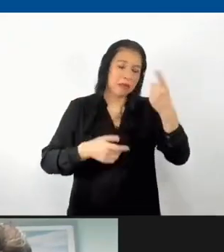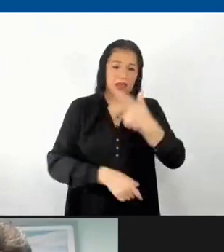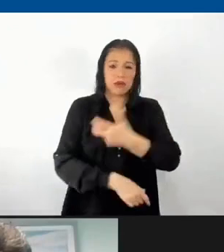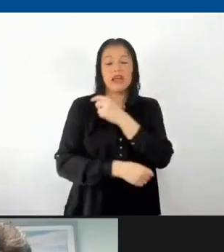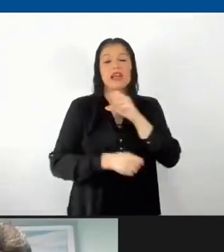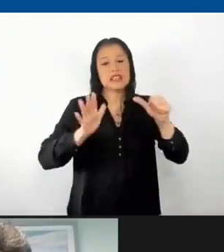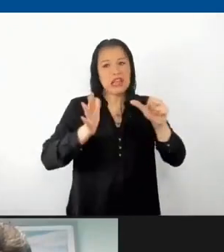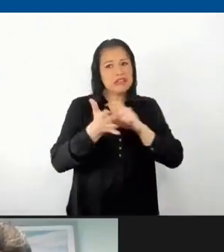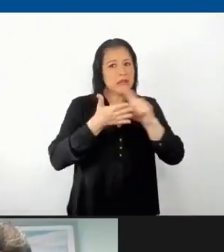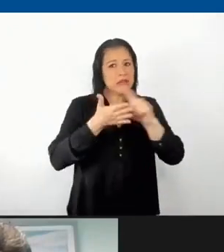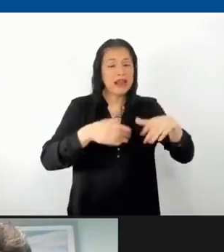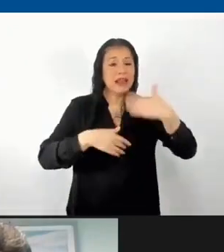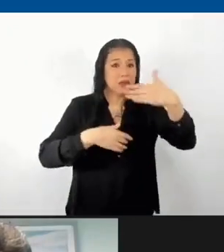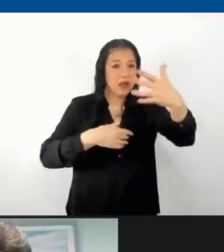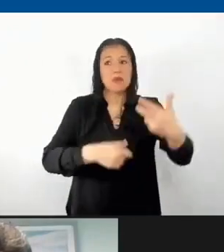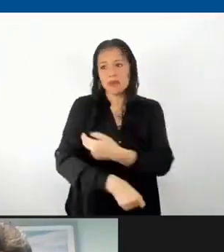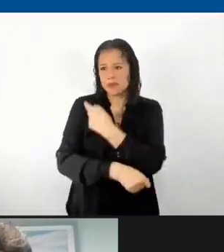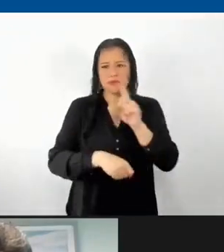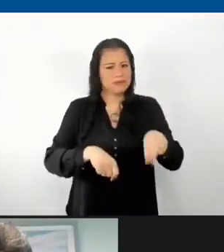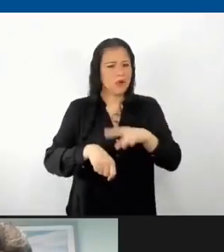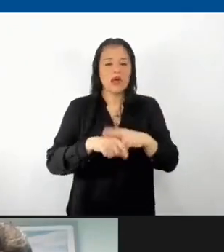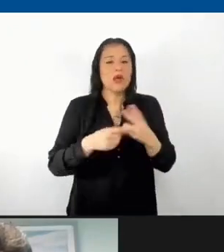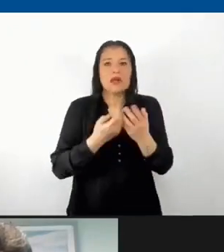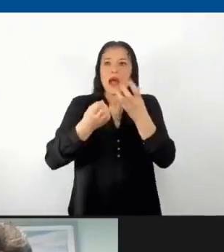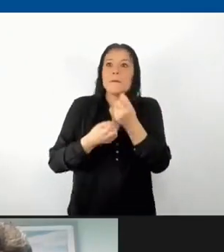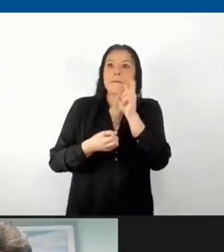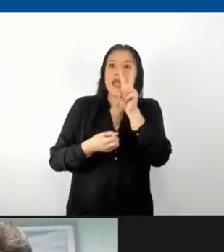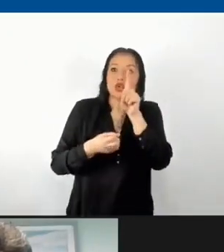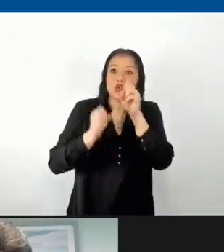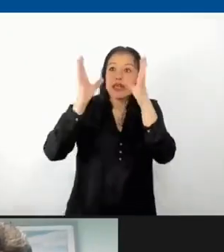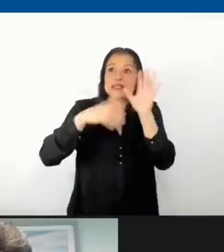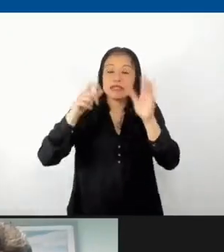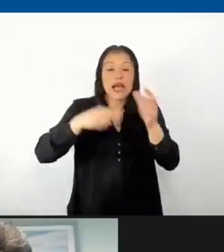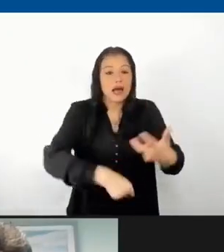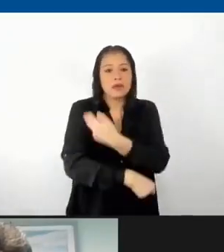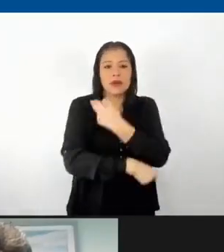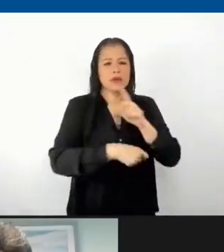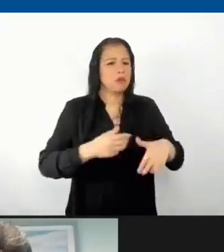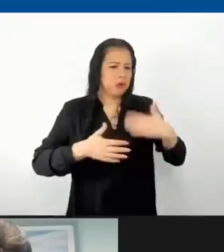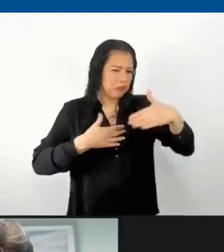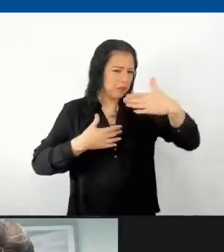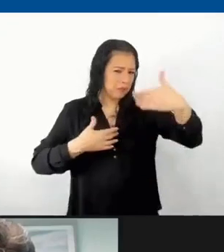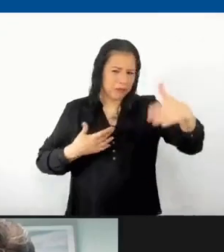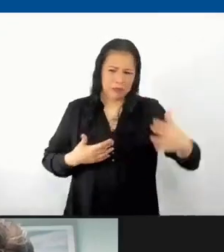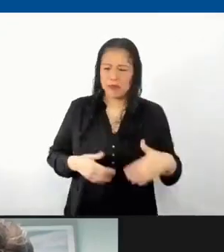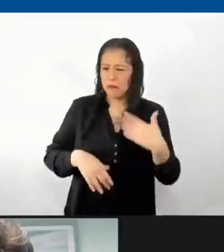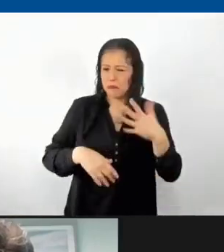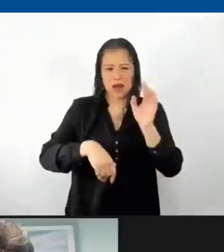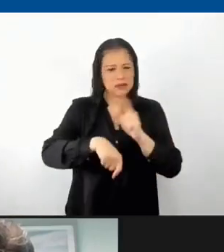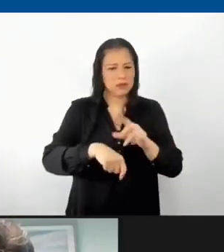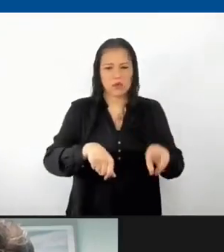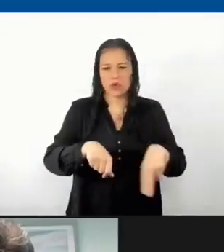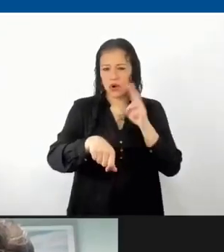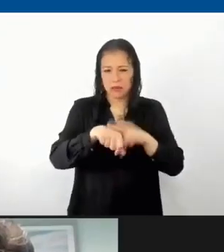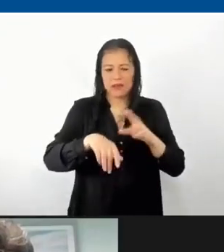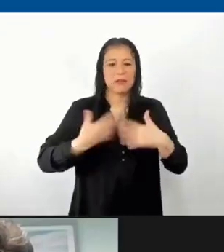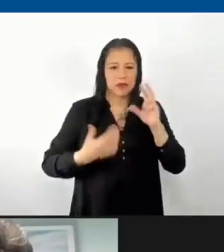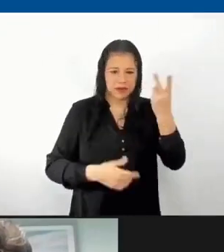razón. Así es que no debe ser con calendario a los 21 días, 28 días. Puede pasarse una semana, un poco más, no va a haber ningún